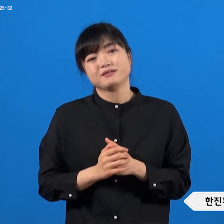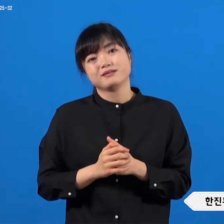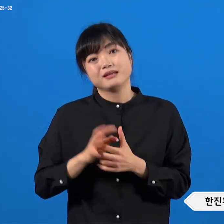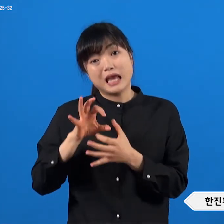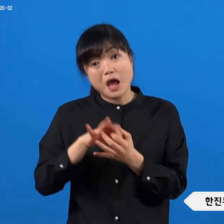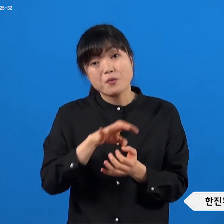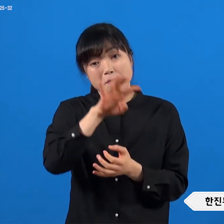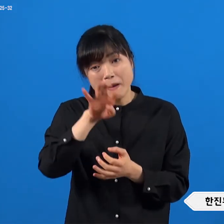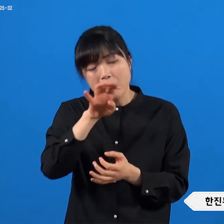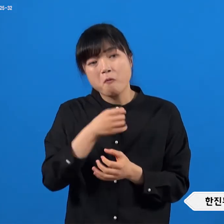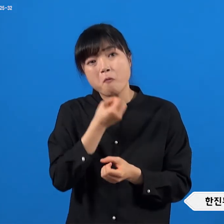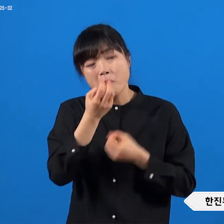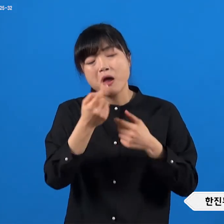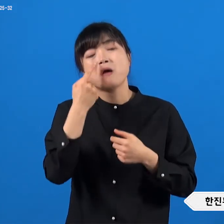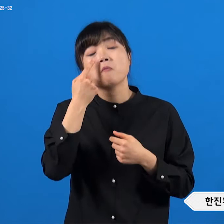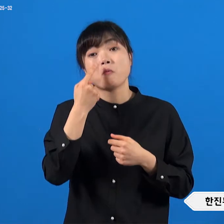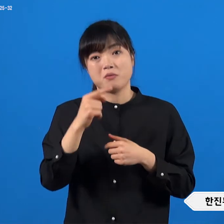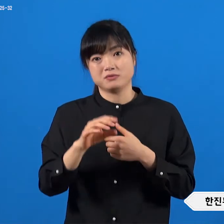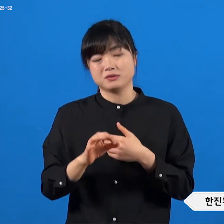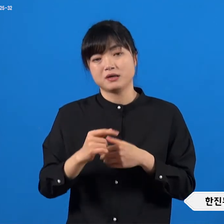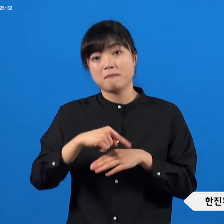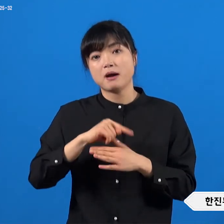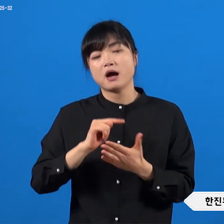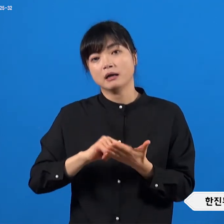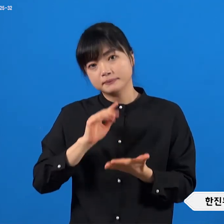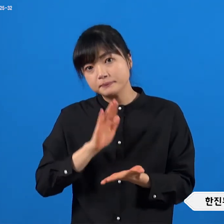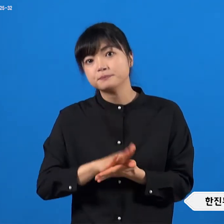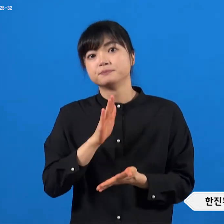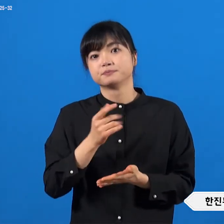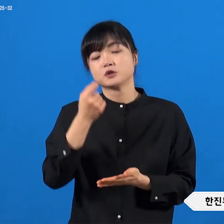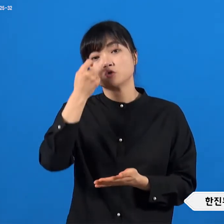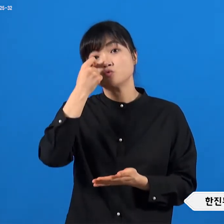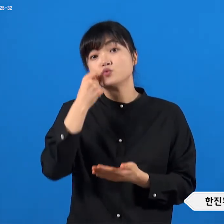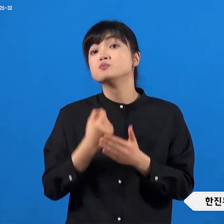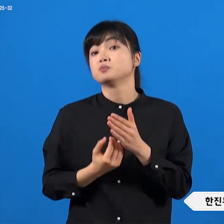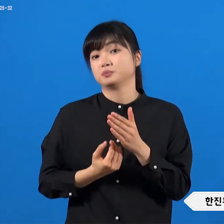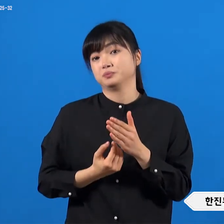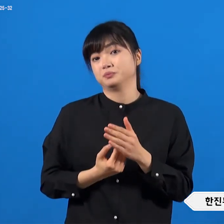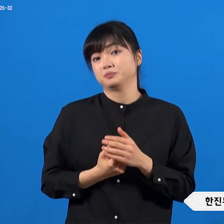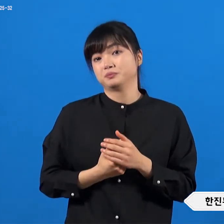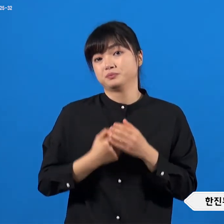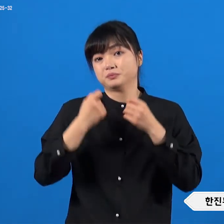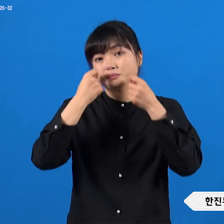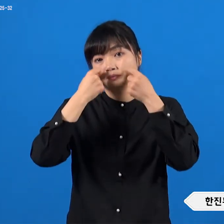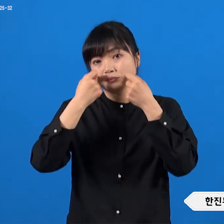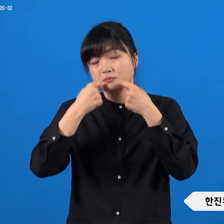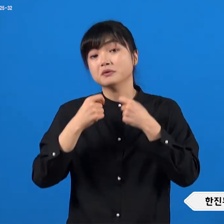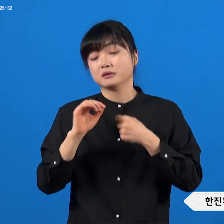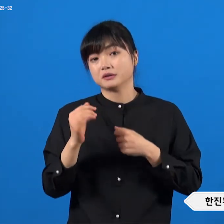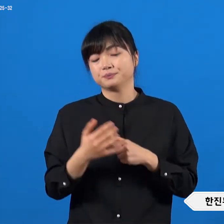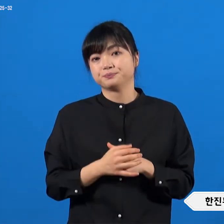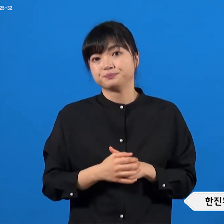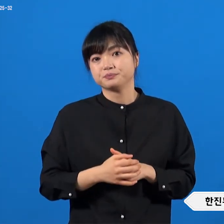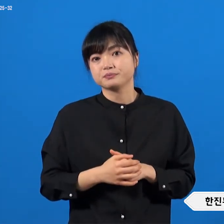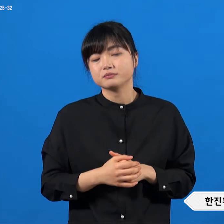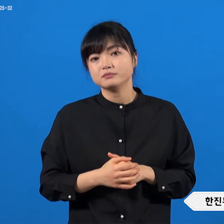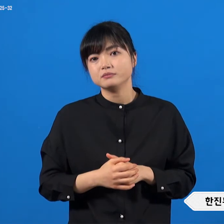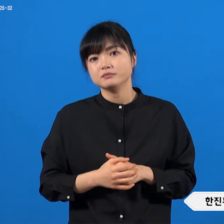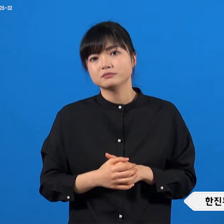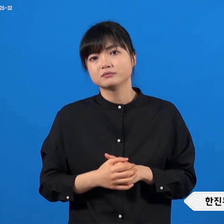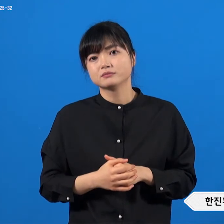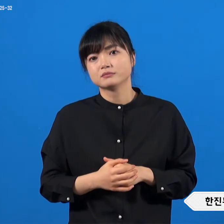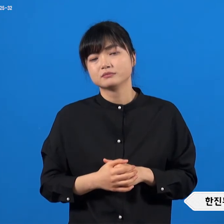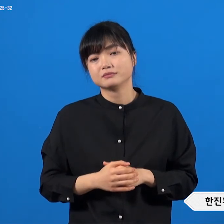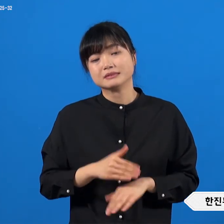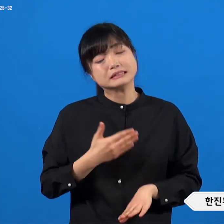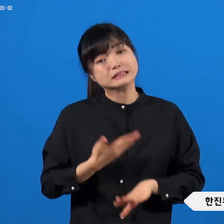하면 가슴이 뜨거워집니다. 눈물이 납니다. 이거 주세요, 저거 주세요 할 때 하고는 차원이